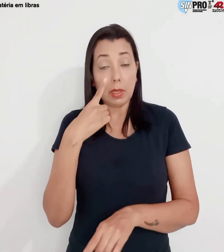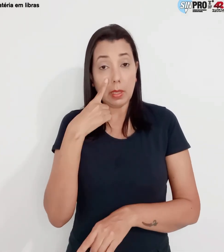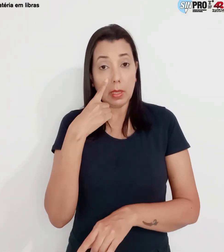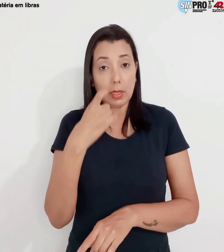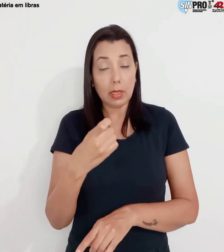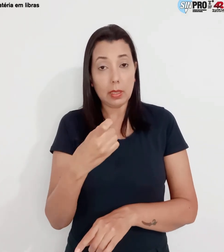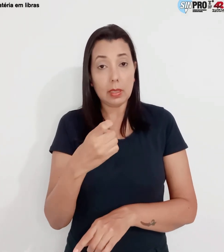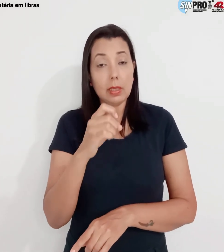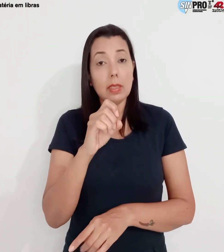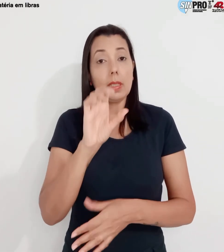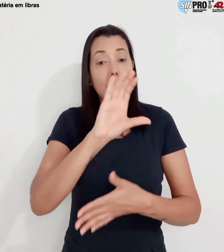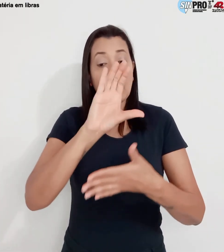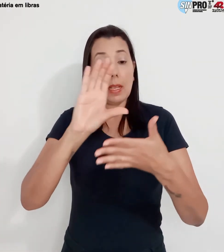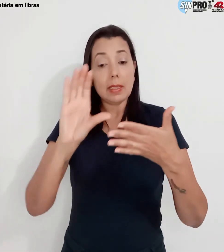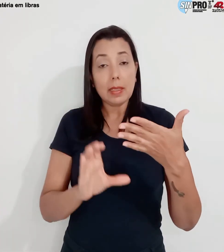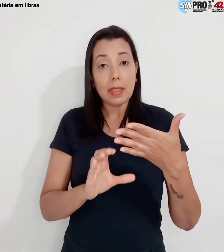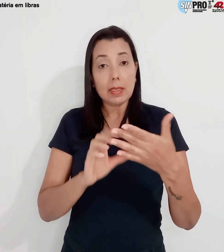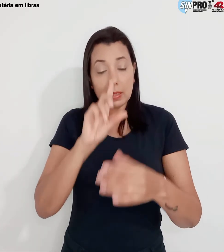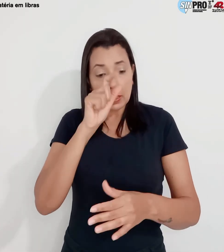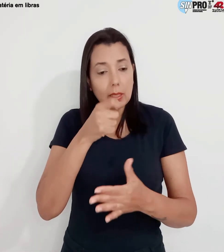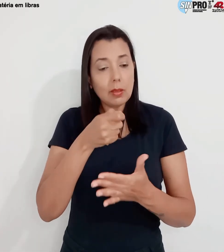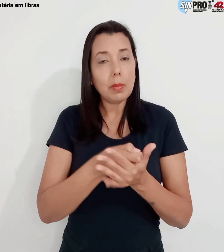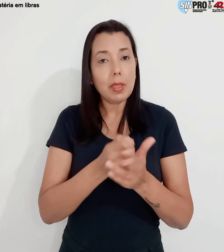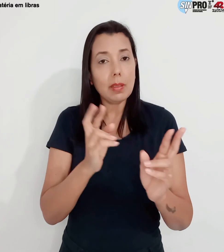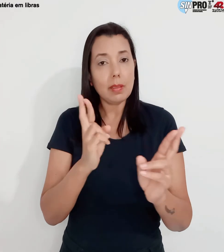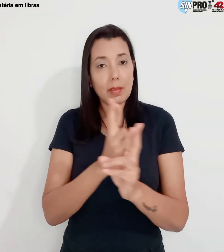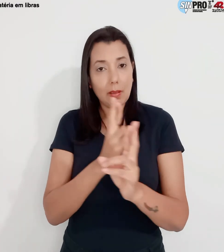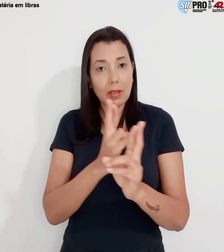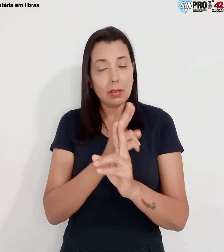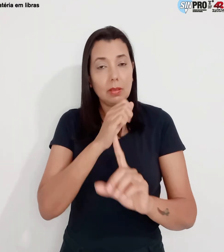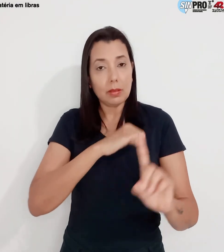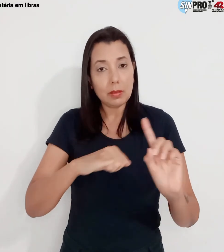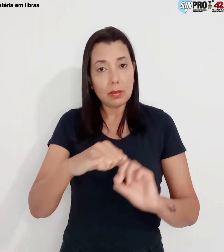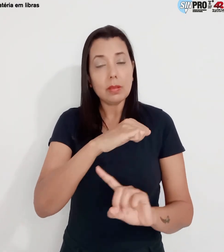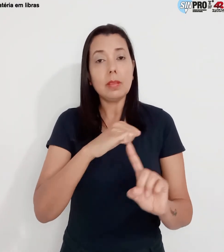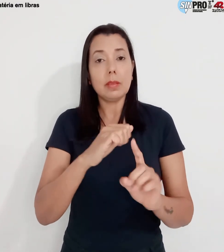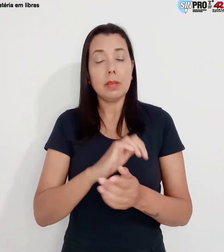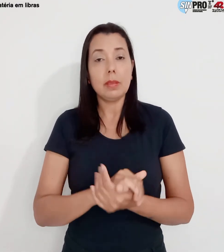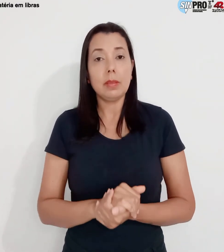interesses das classes dominantes nas relações sociais.